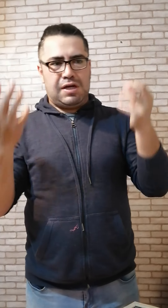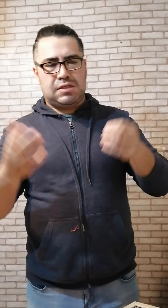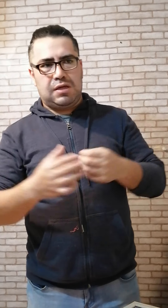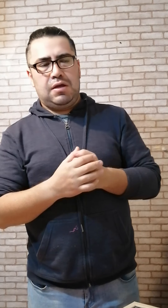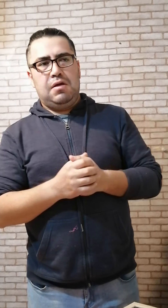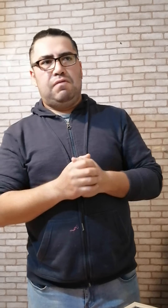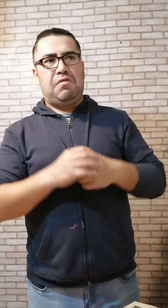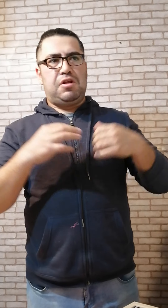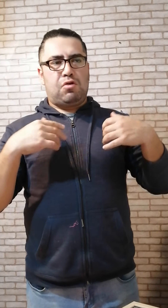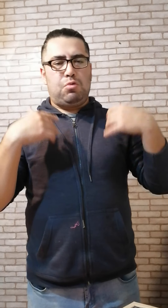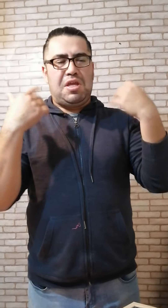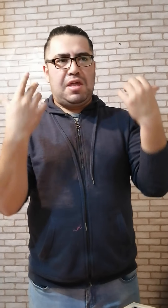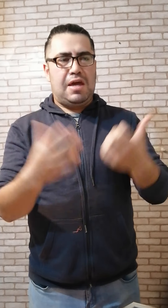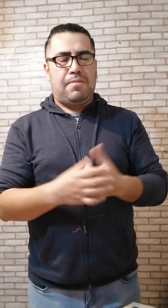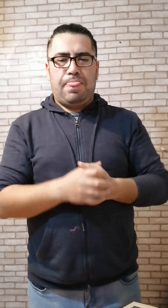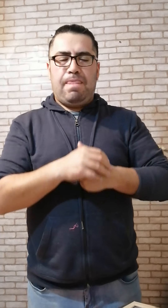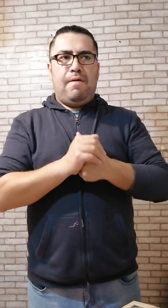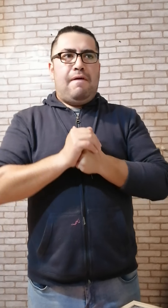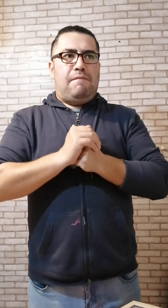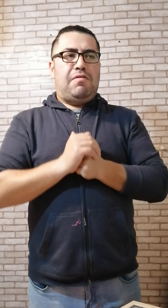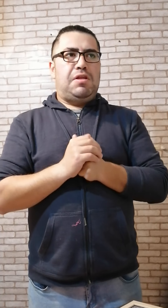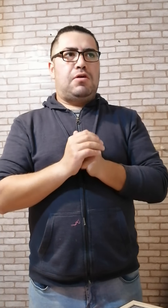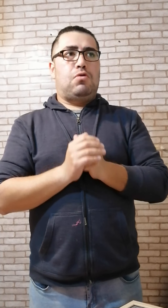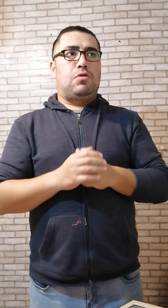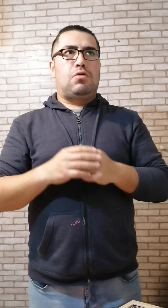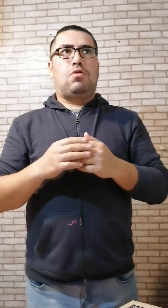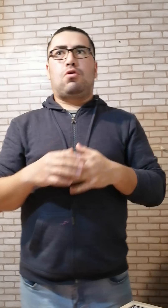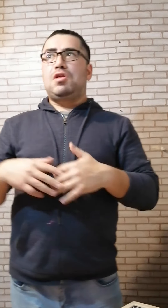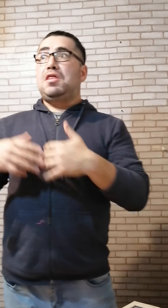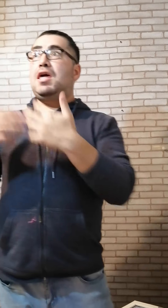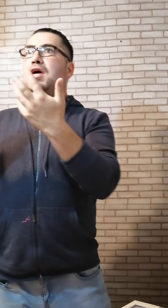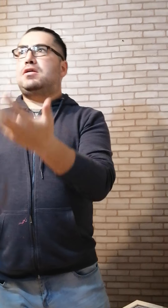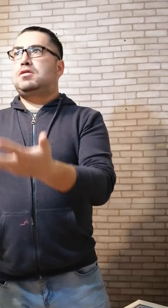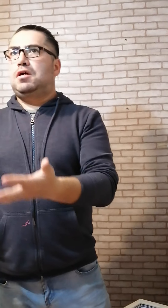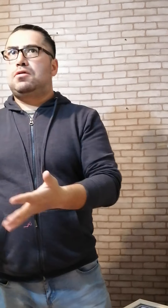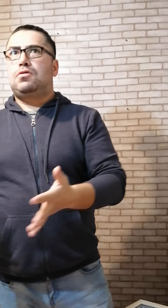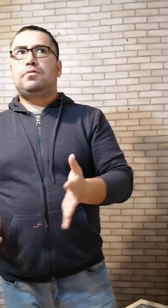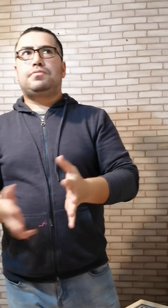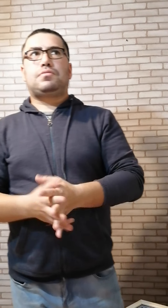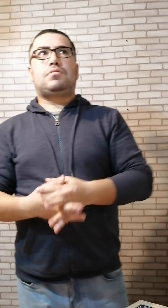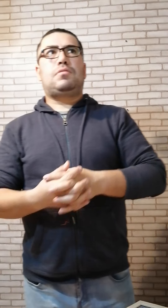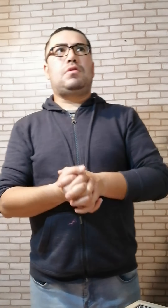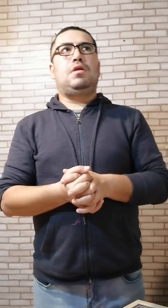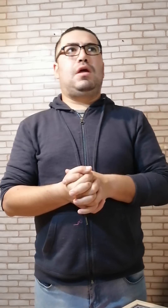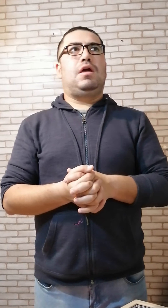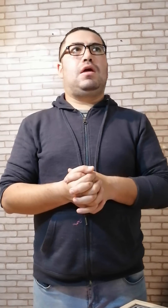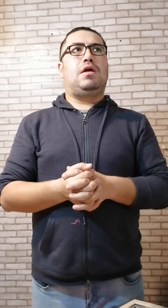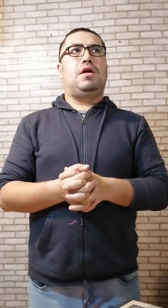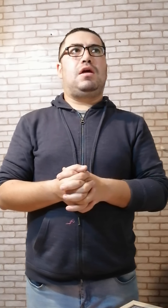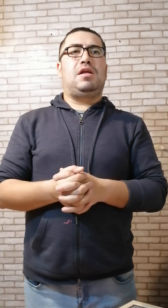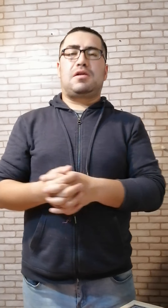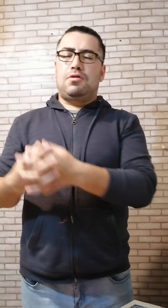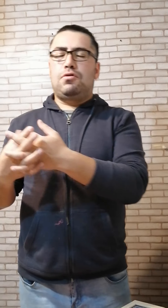base va a venir con una idea va a venir con idea cierto en el retorno